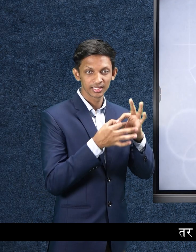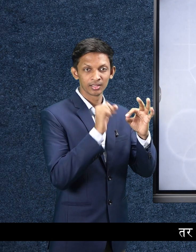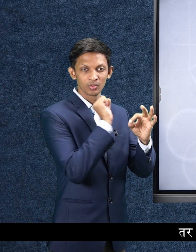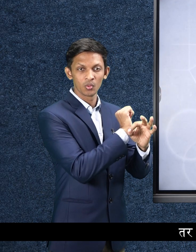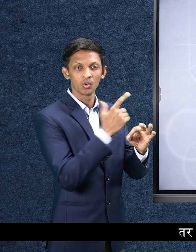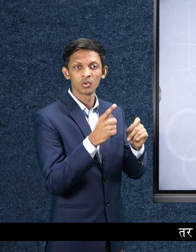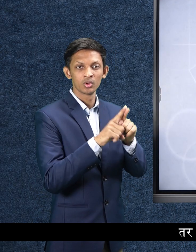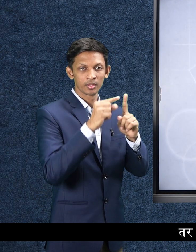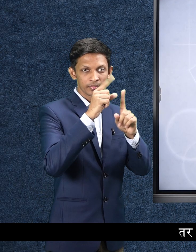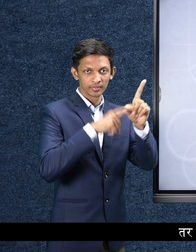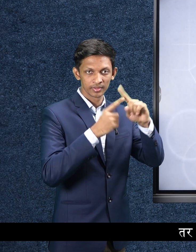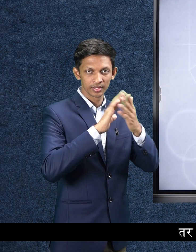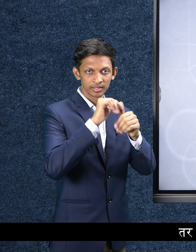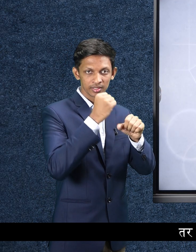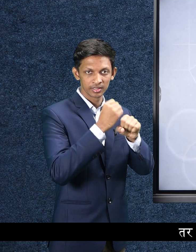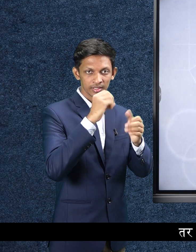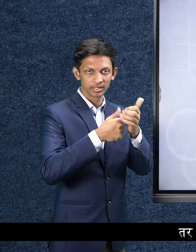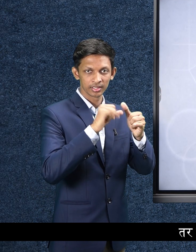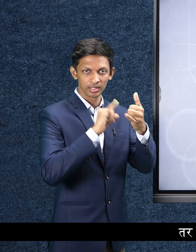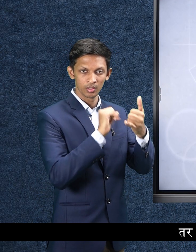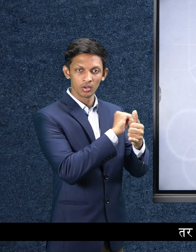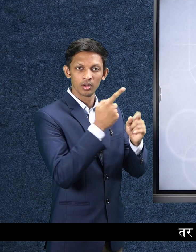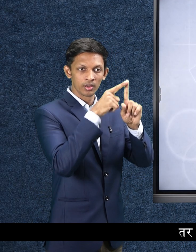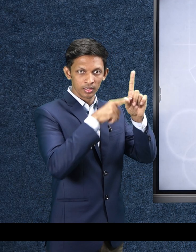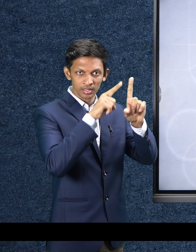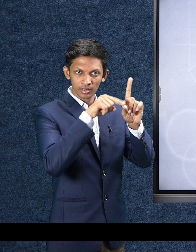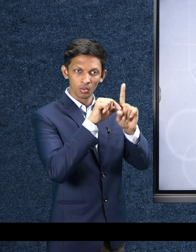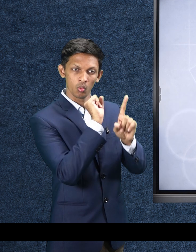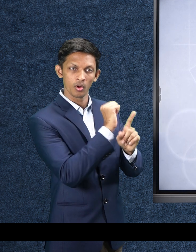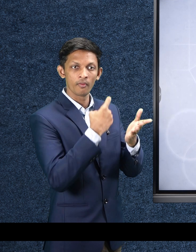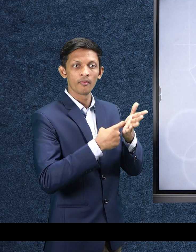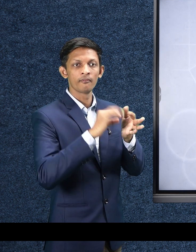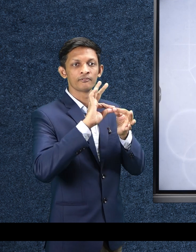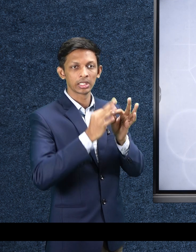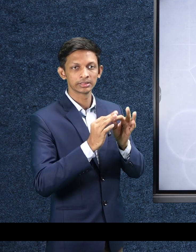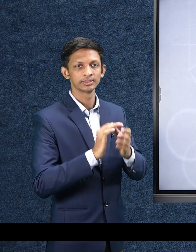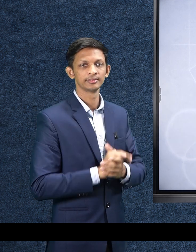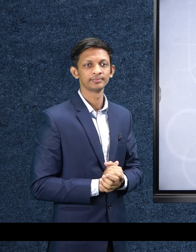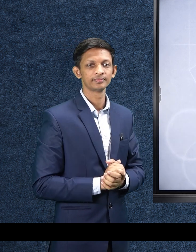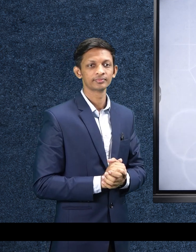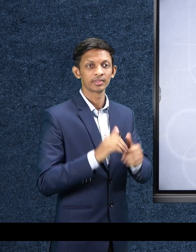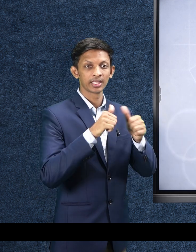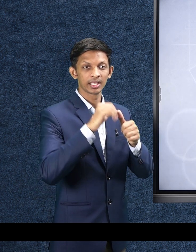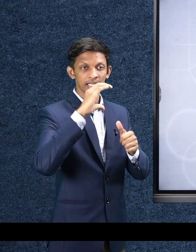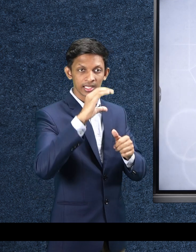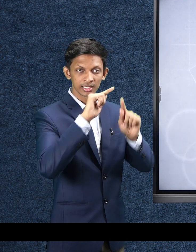तर पायथागोरसच्या प्रमेयानुसार AC होल स्क्वेअर इक्वल्स टू AB होल स्क्वेअर प्लस BC होल स्क्वेअर.